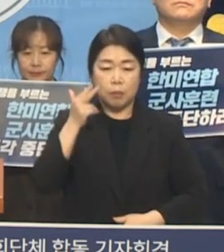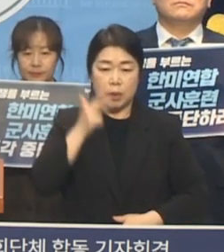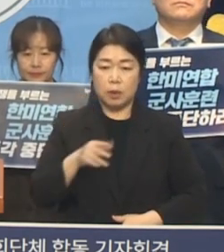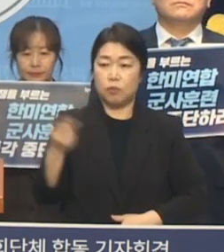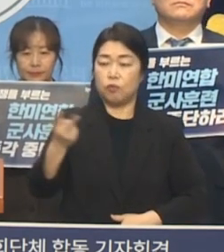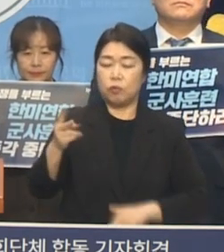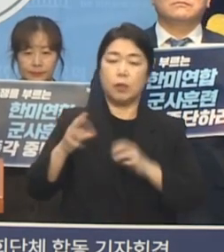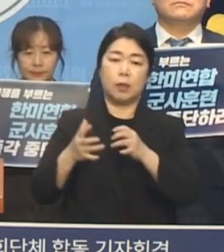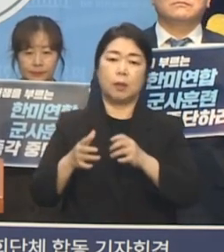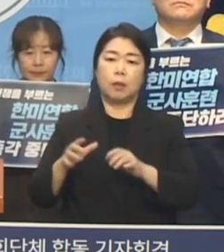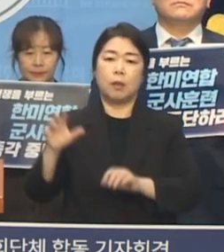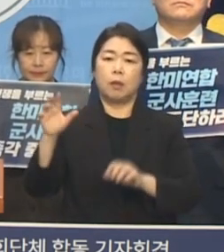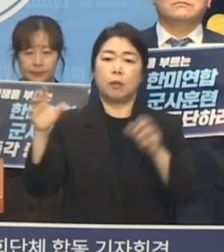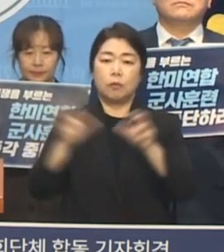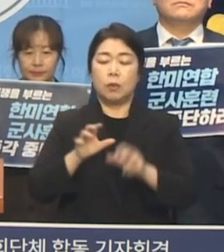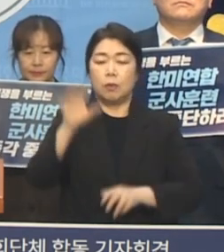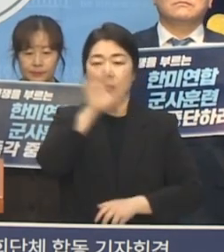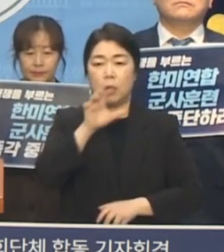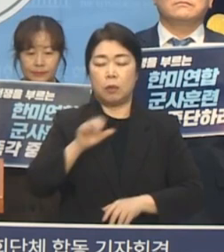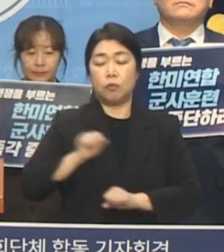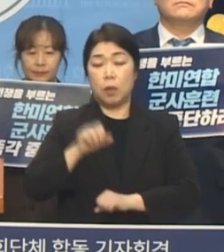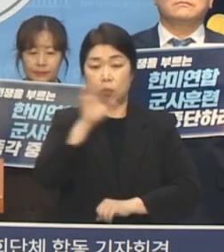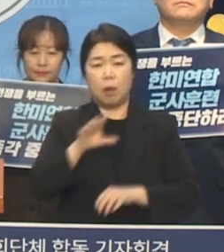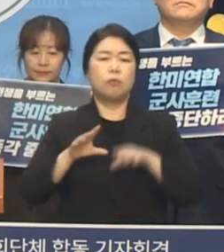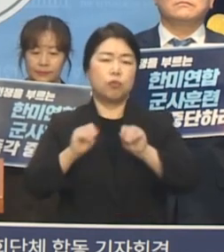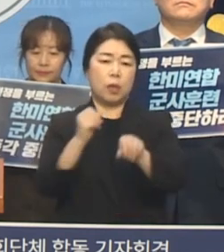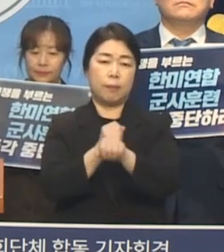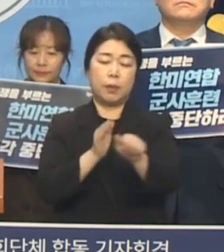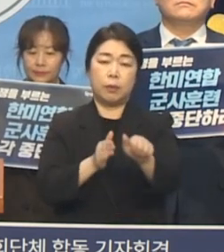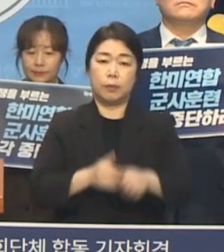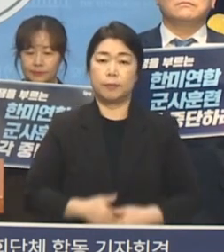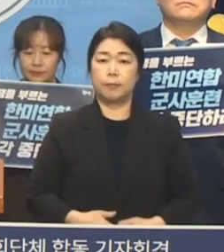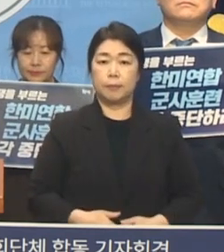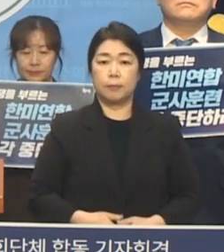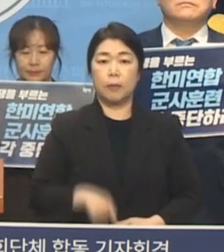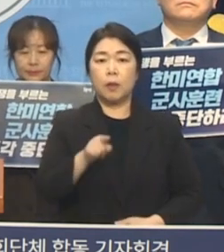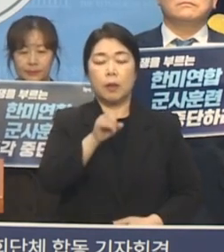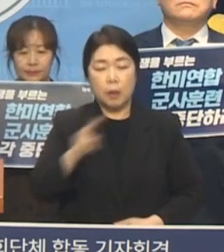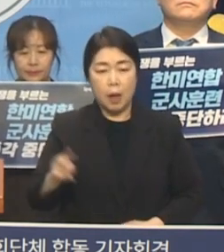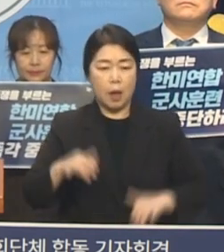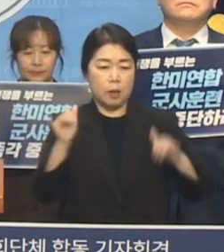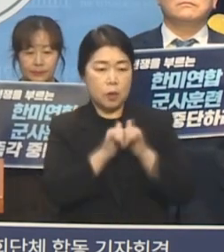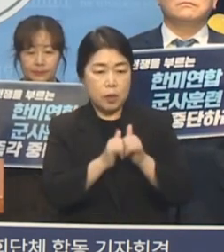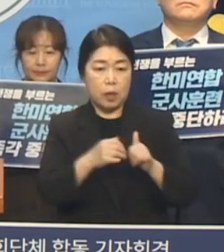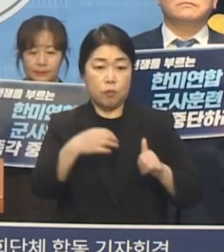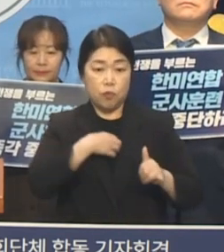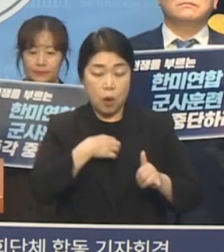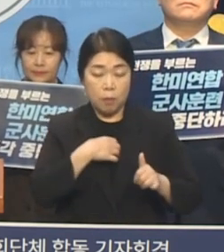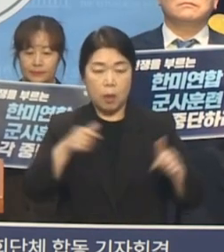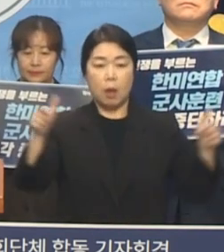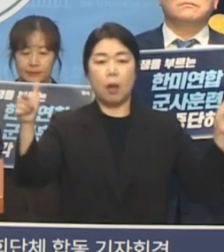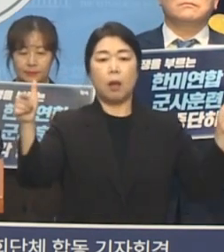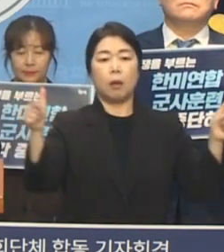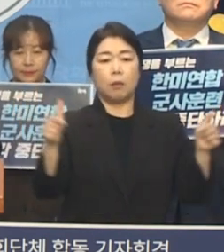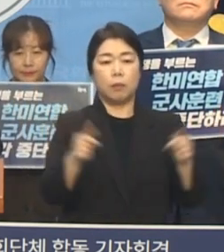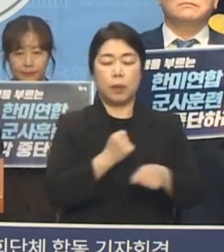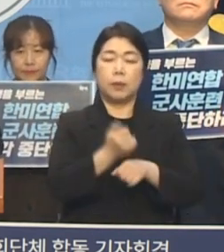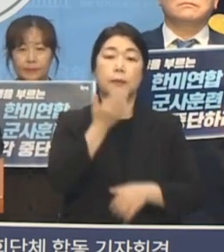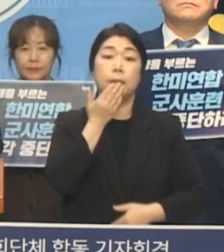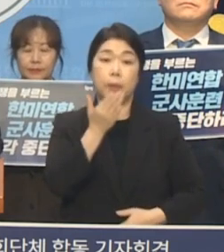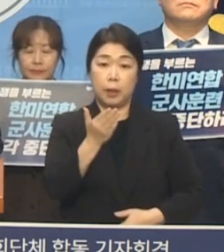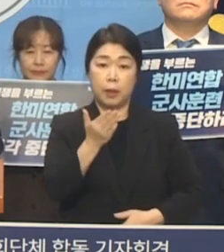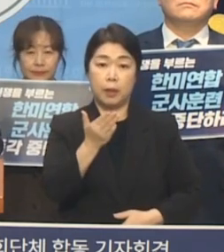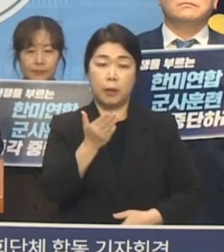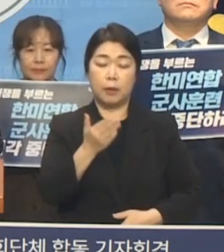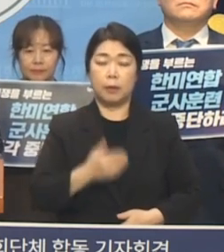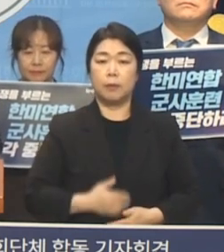군사훈련을 중단해야 한다. 그것이 한반도 전쟁 시계를 멈출 수 있는 가장 시급한